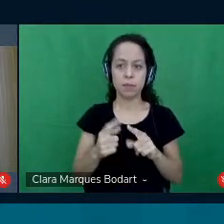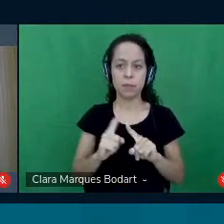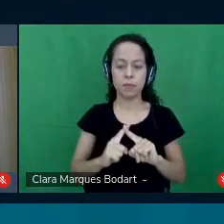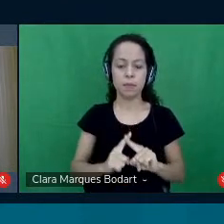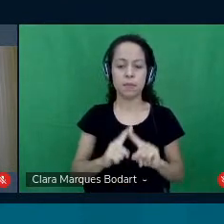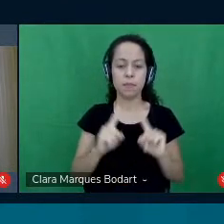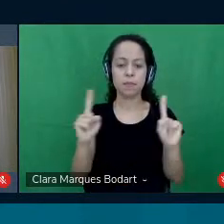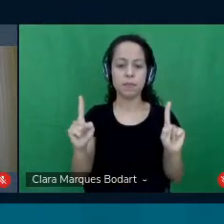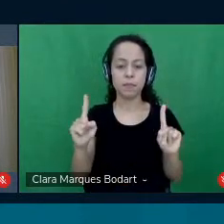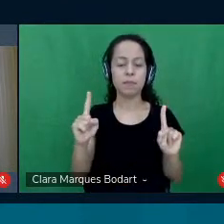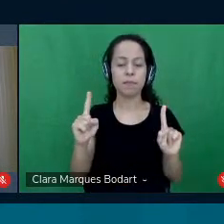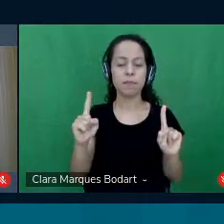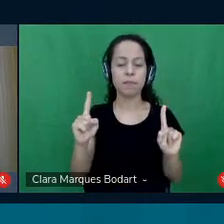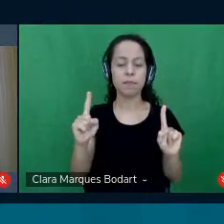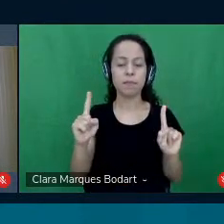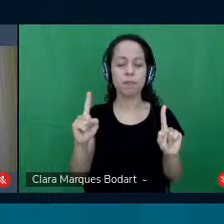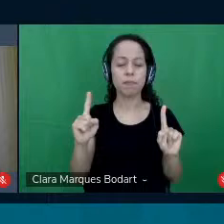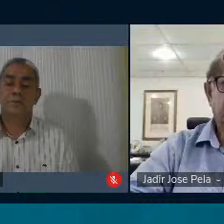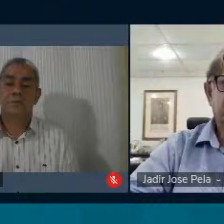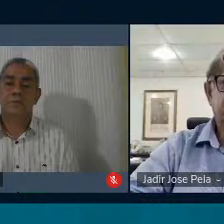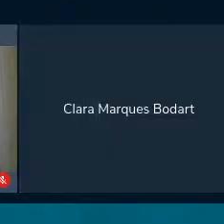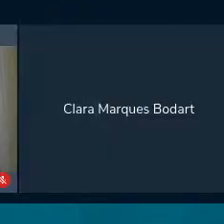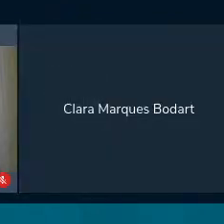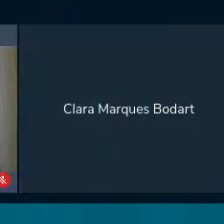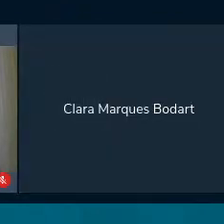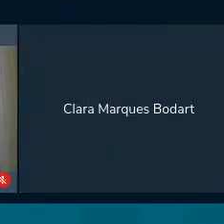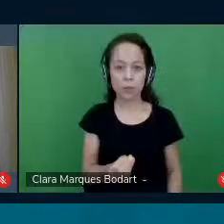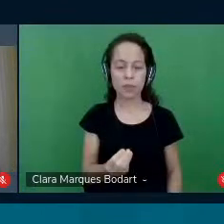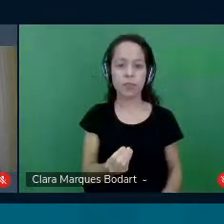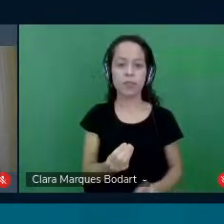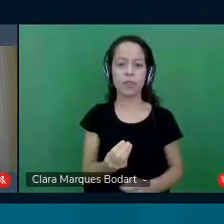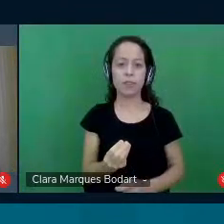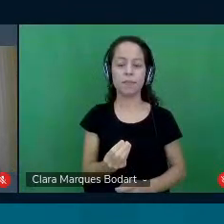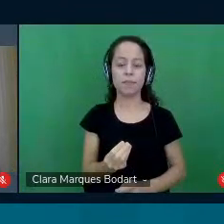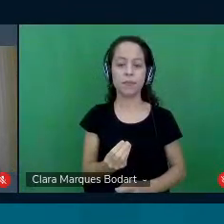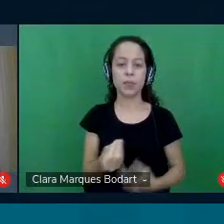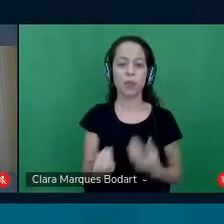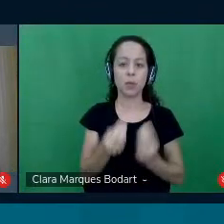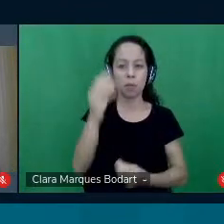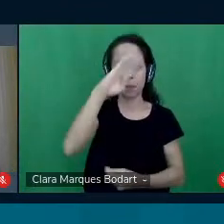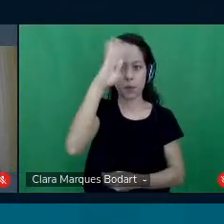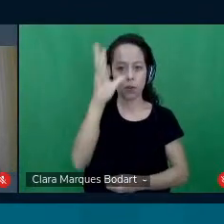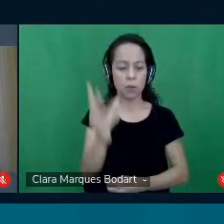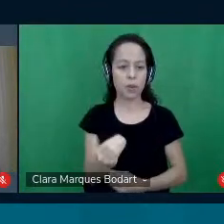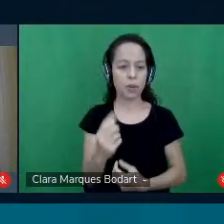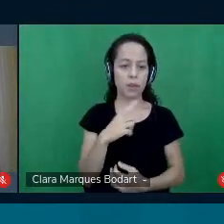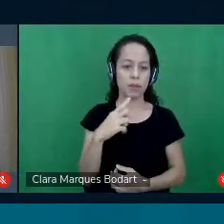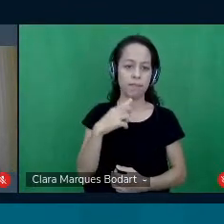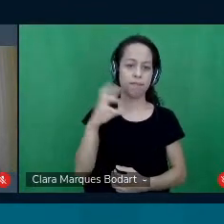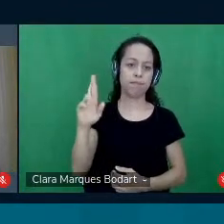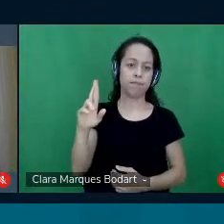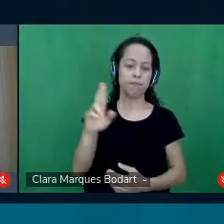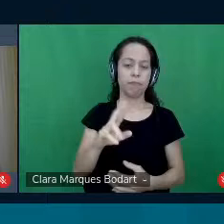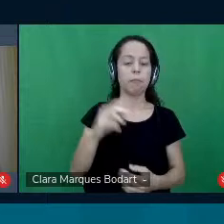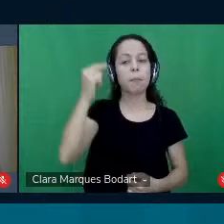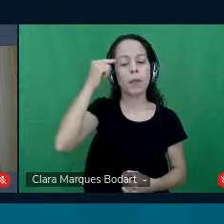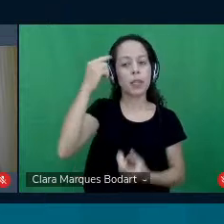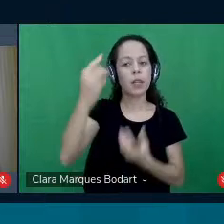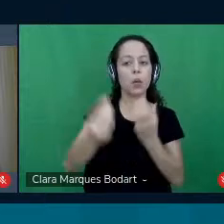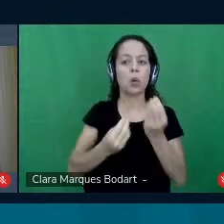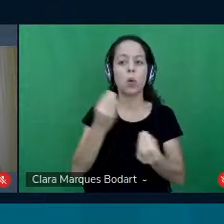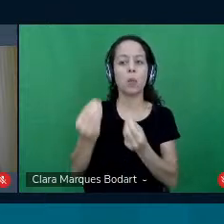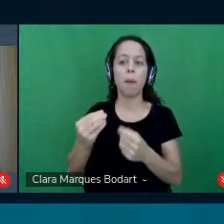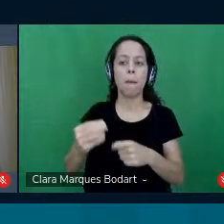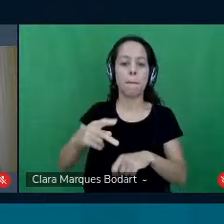principalmente, pelo papel que o Prof. PT tem, e entendo isso importante, da questão da interiorização